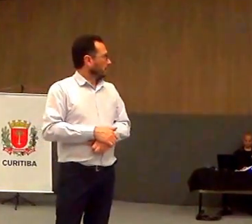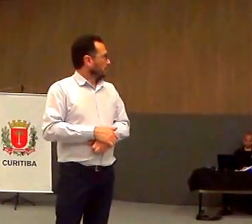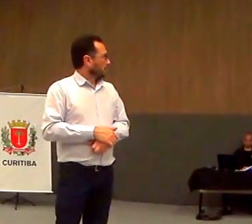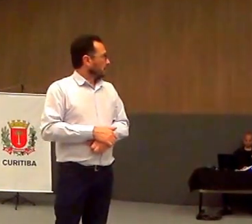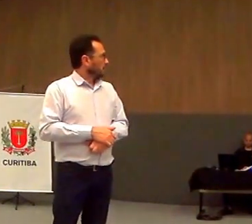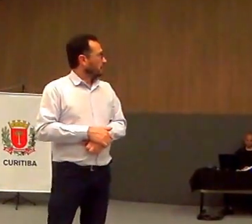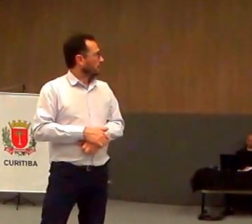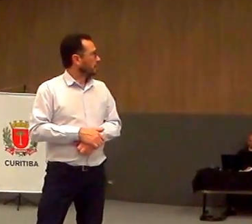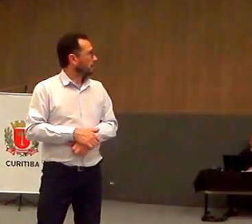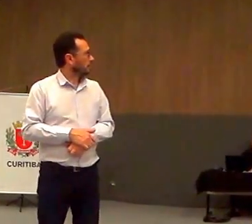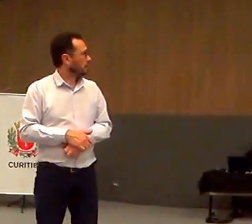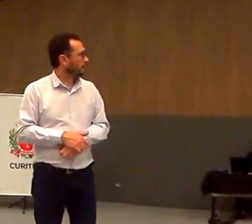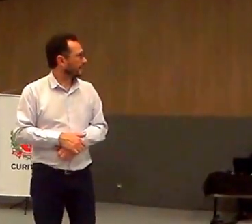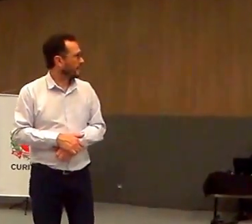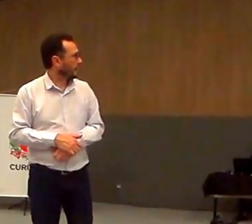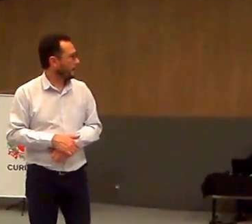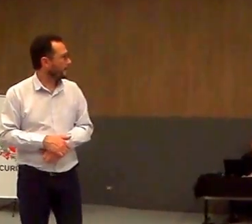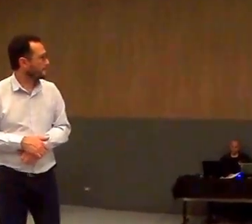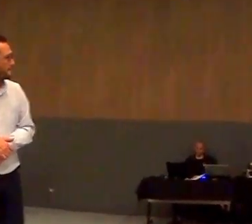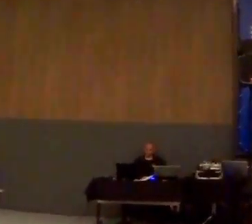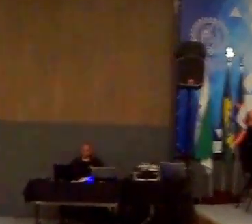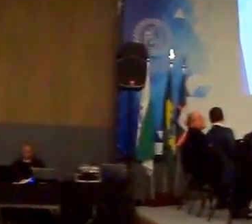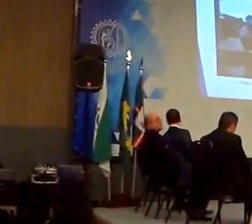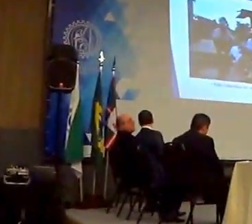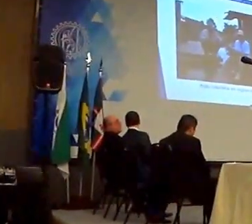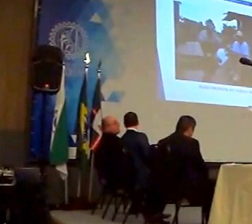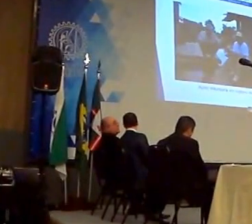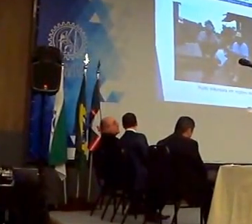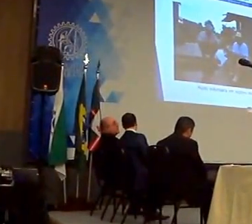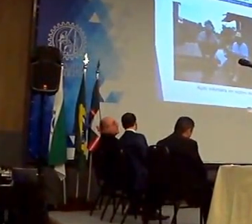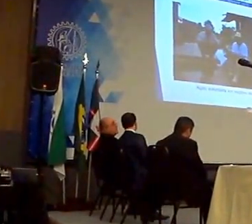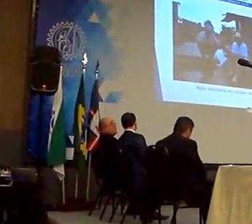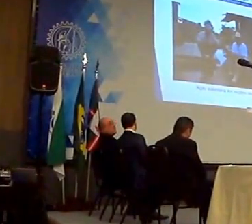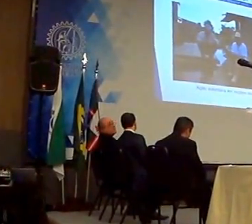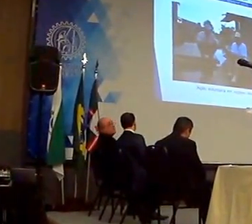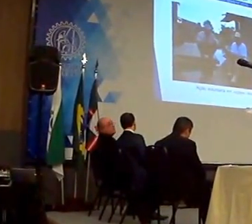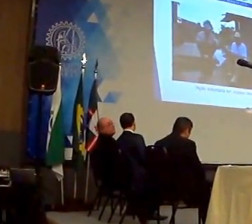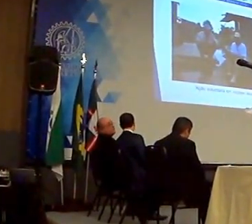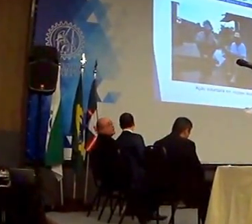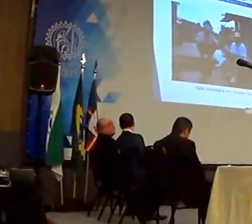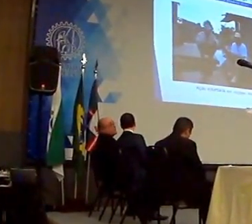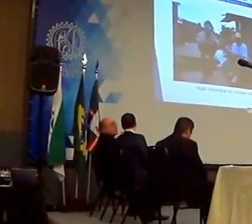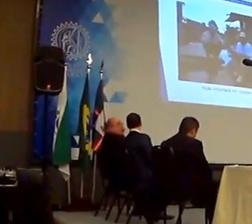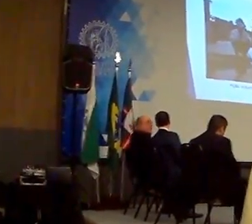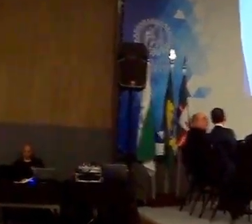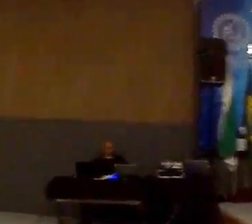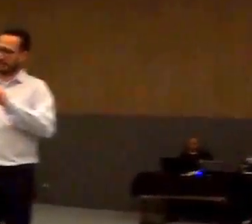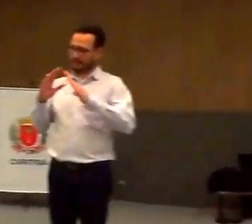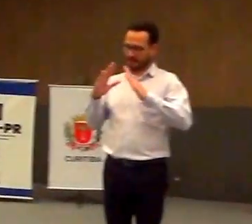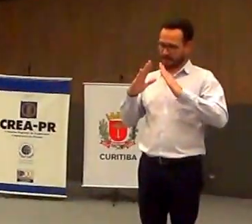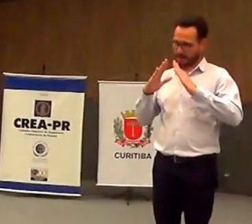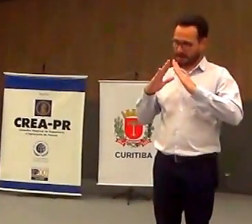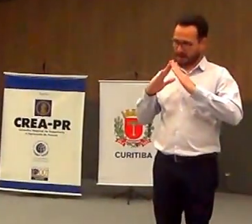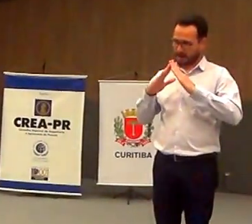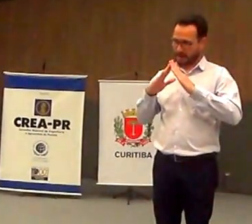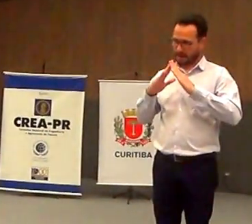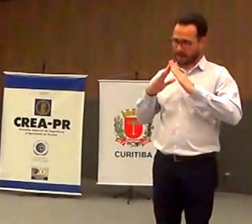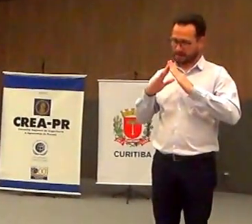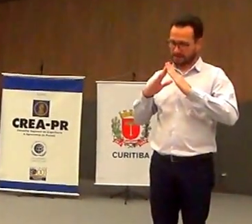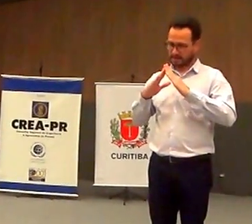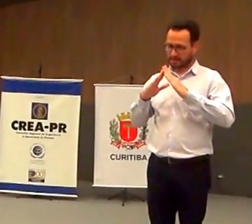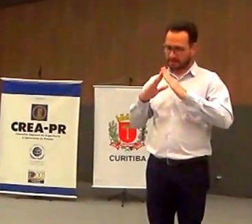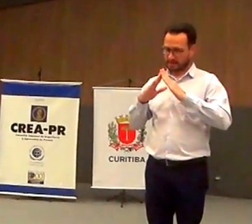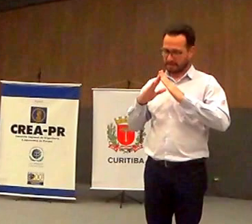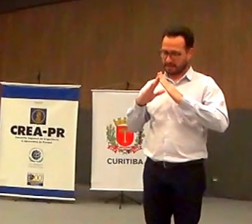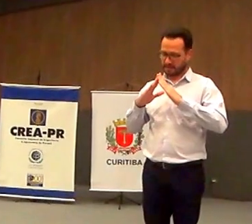Aqui uma outra foto que mostra uma região ali limítrofe, né? Então, na beira do rio, ali em casas, né, construídas sobre o alagado,